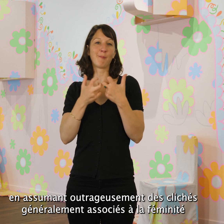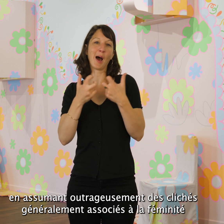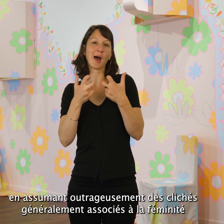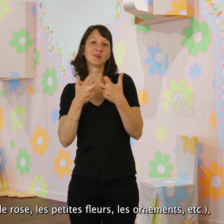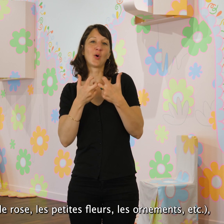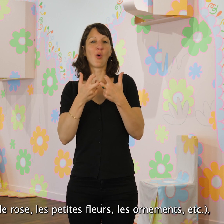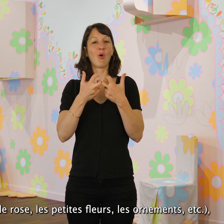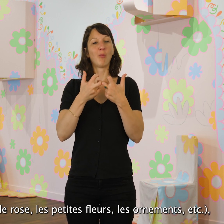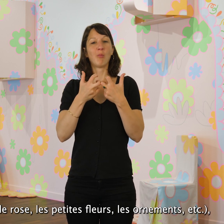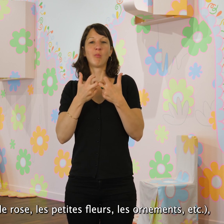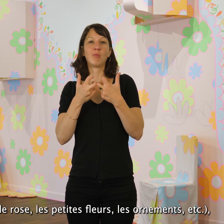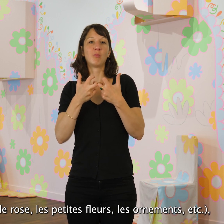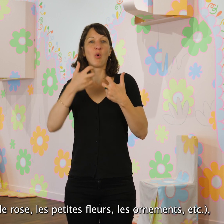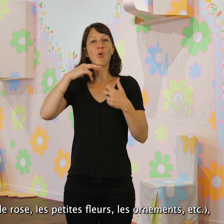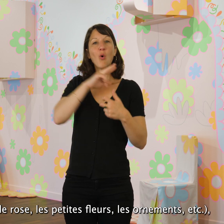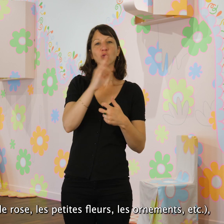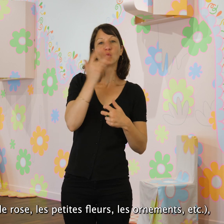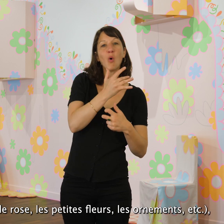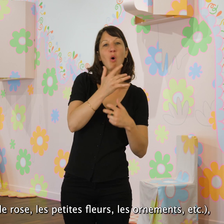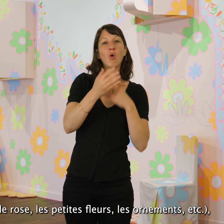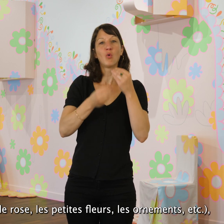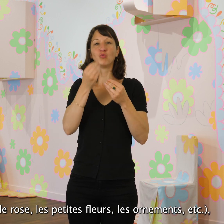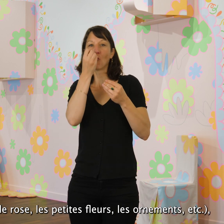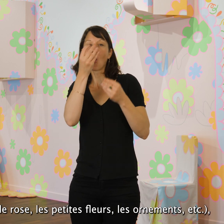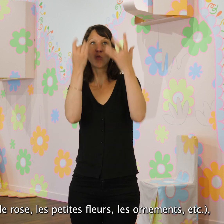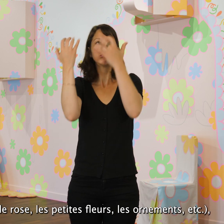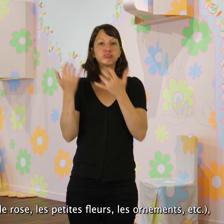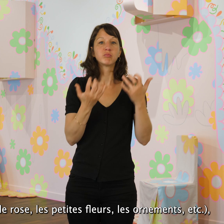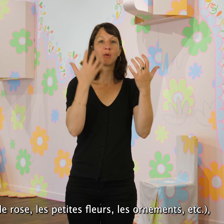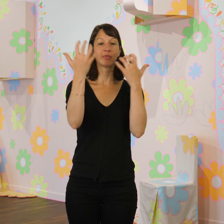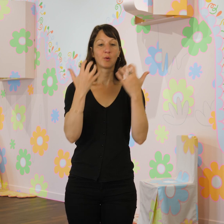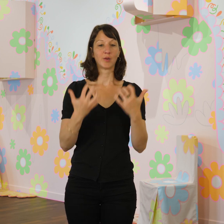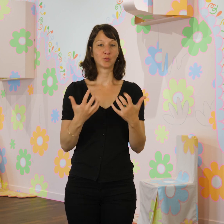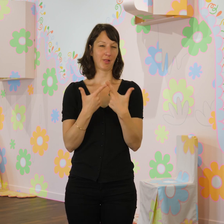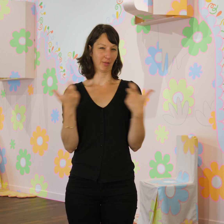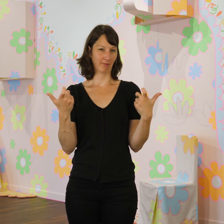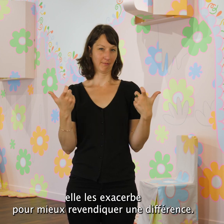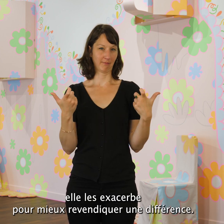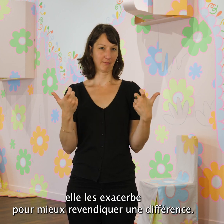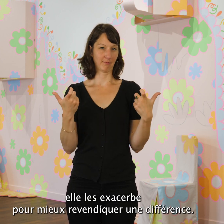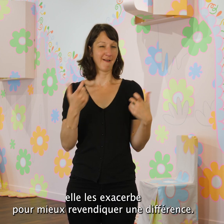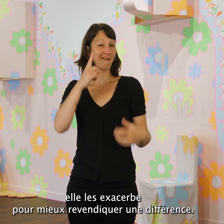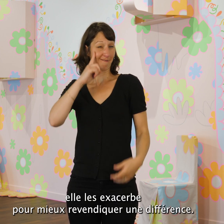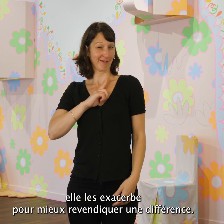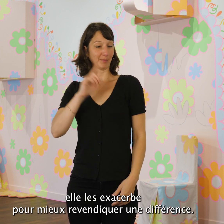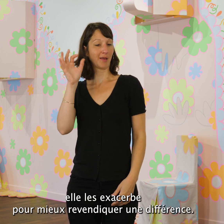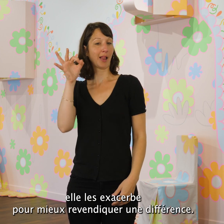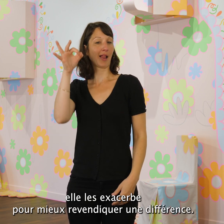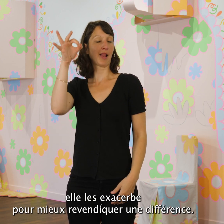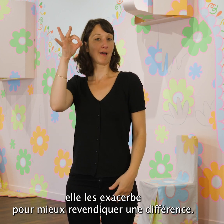féminité, le rose, les petites fleurs, les ornements, etc., elle les exacerbe pour mieux revendiquer